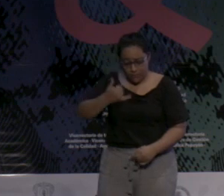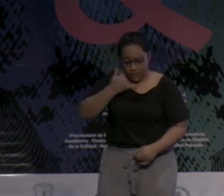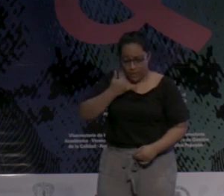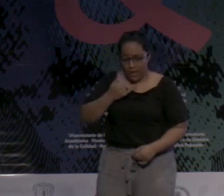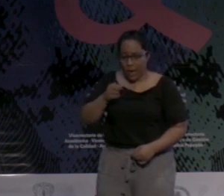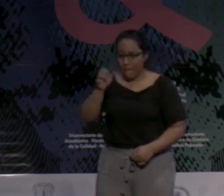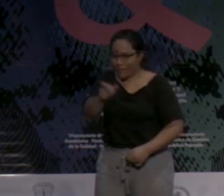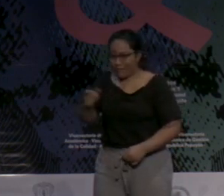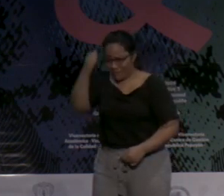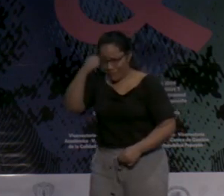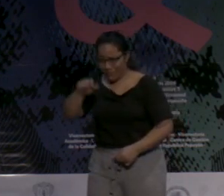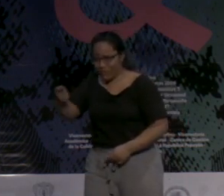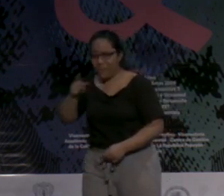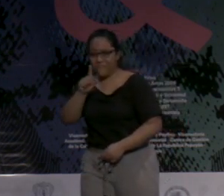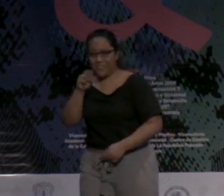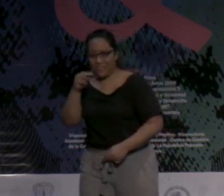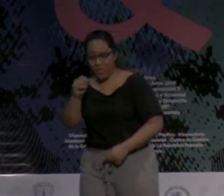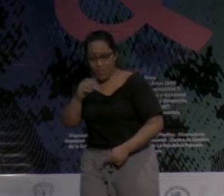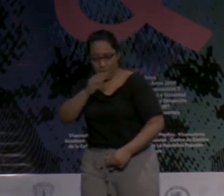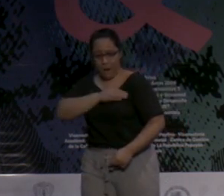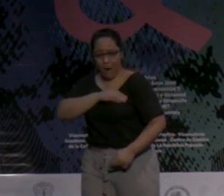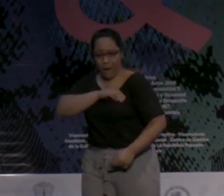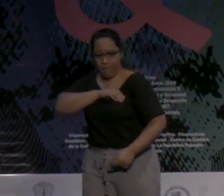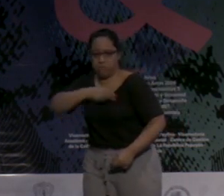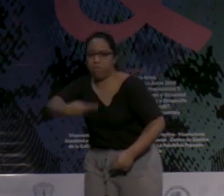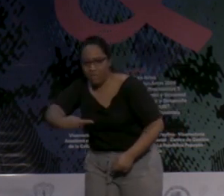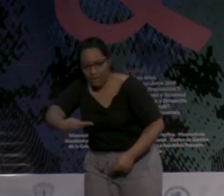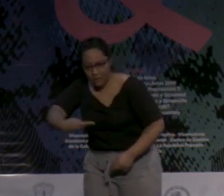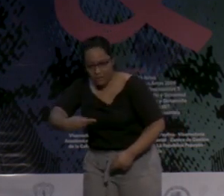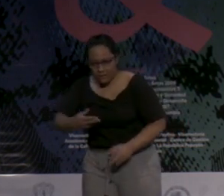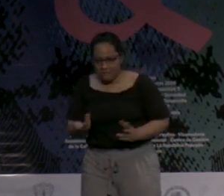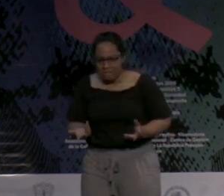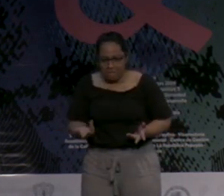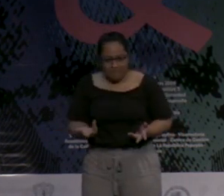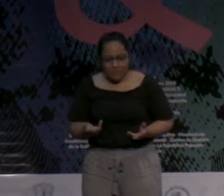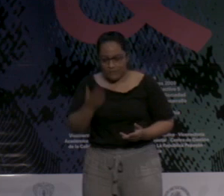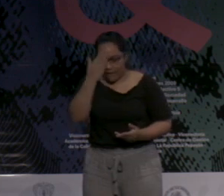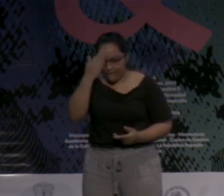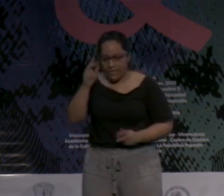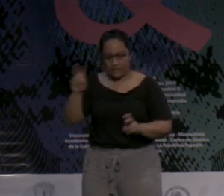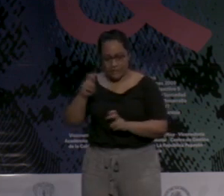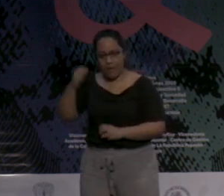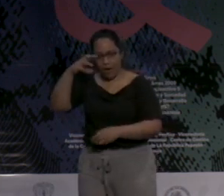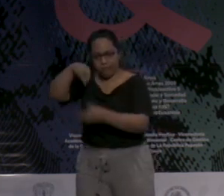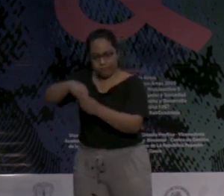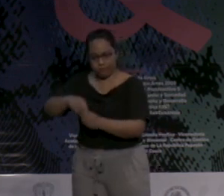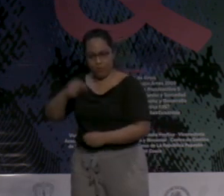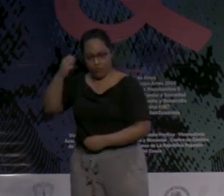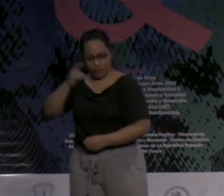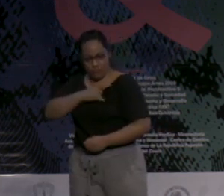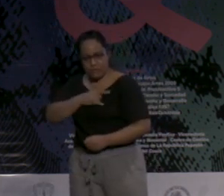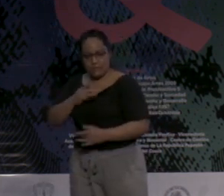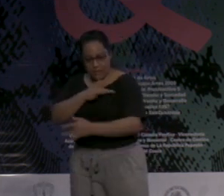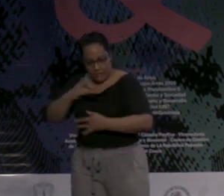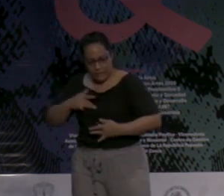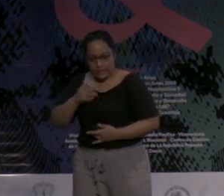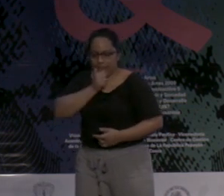cayó al piso. La policía siguió, pero a los 50